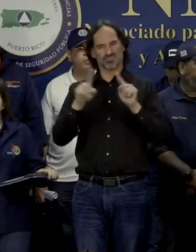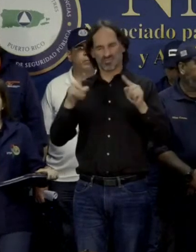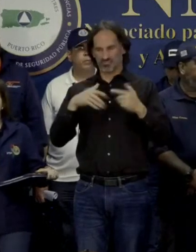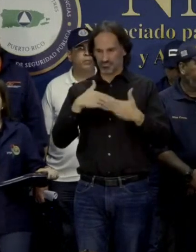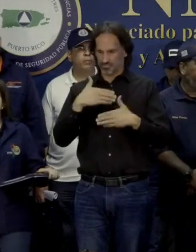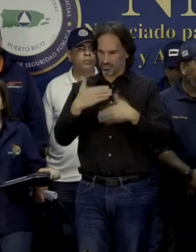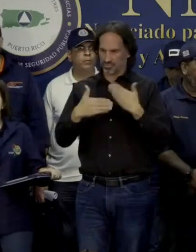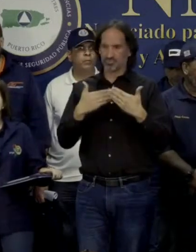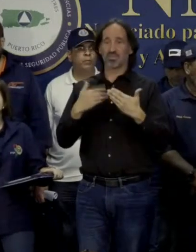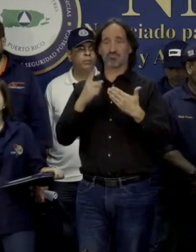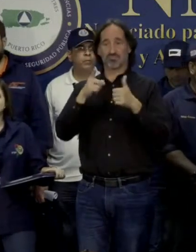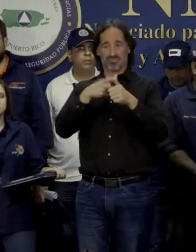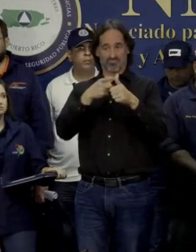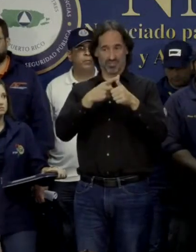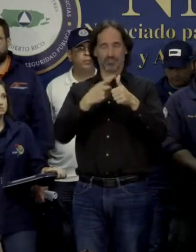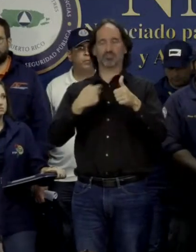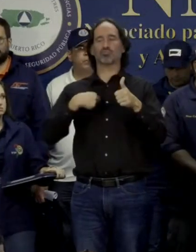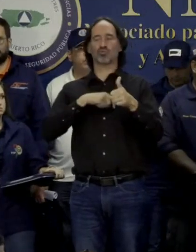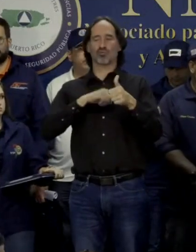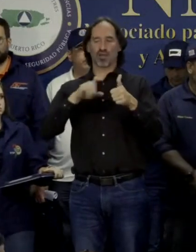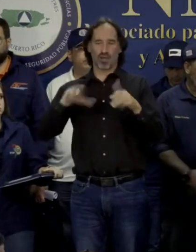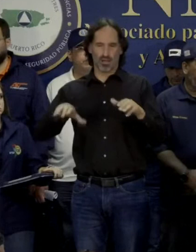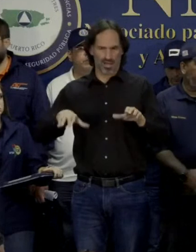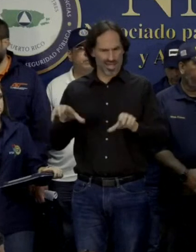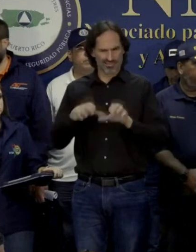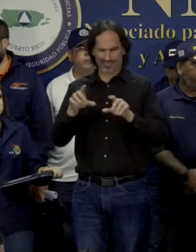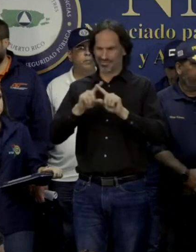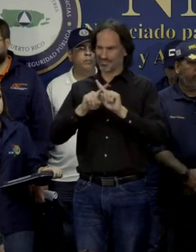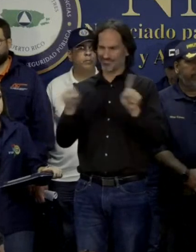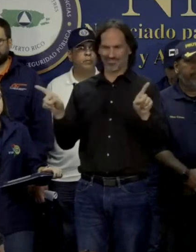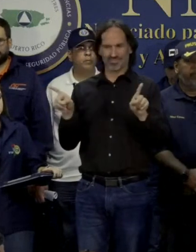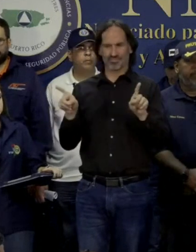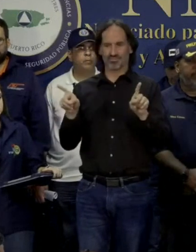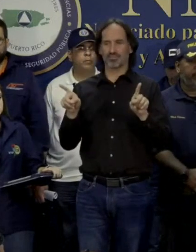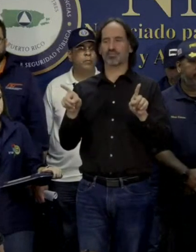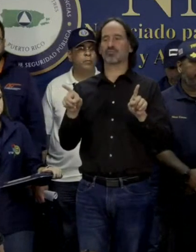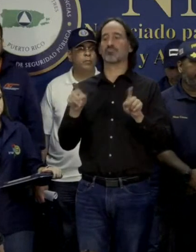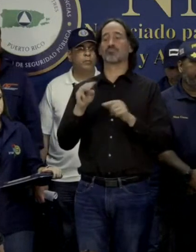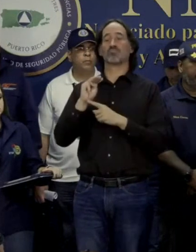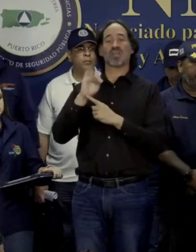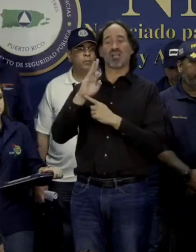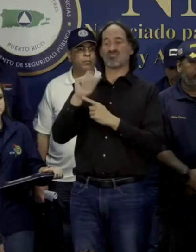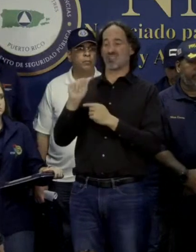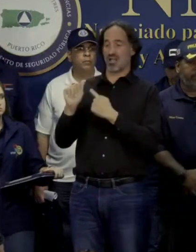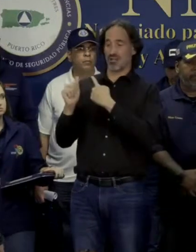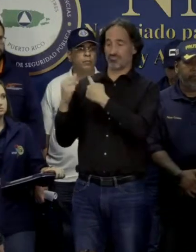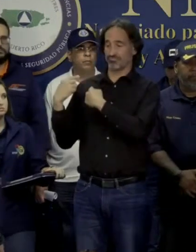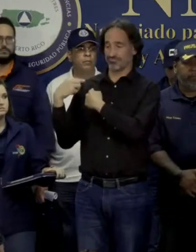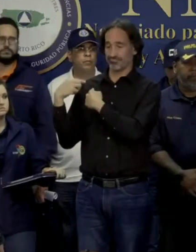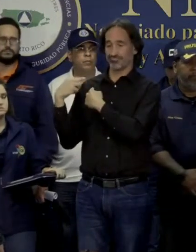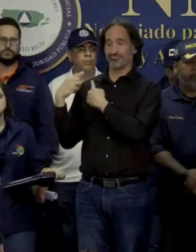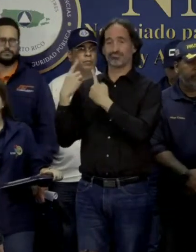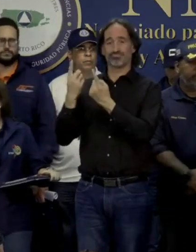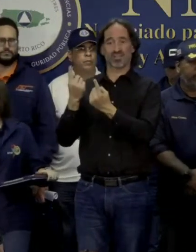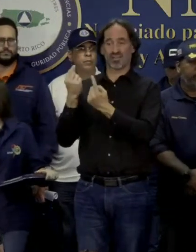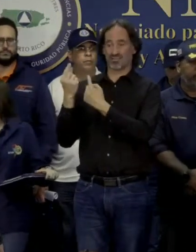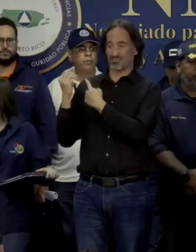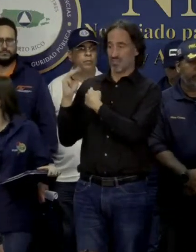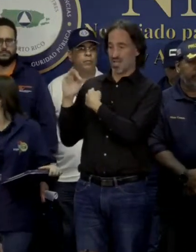se hizo luego de María fue que, utilizando los fondos de FEMA, se hicieron obras